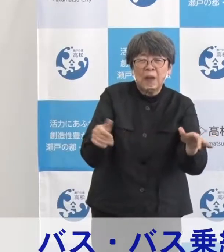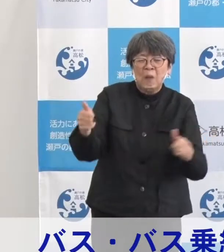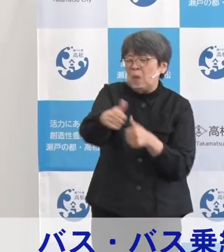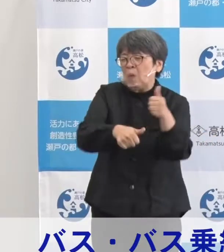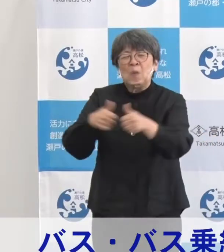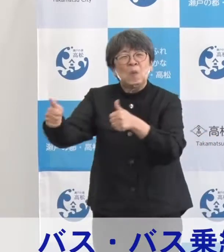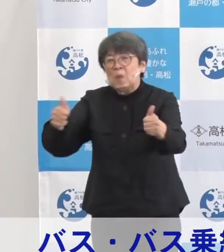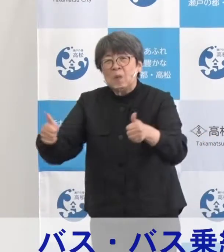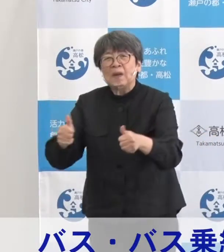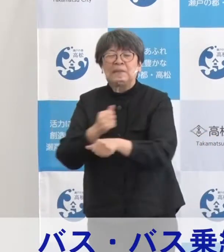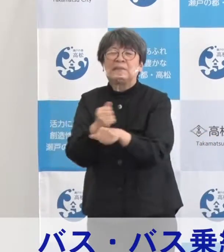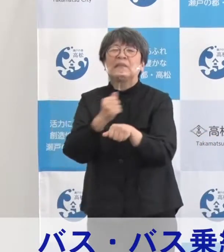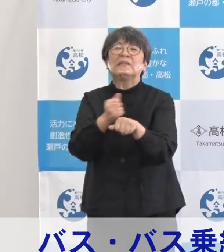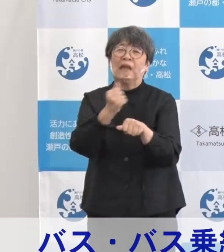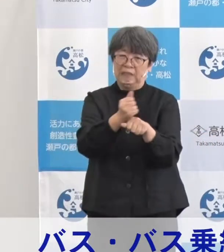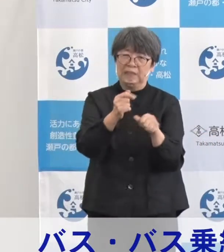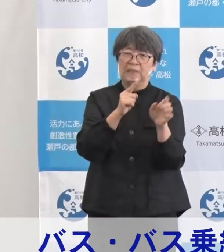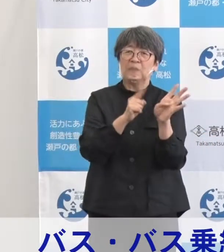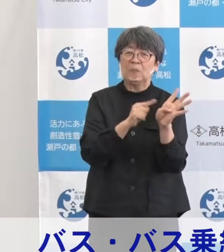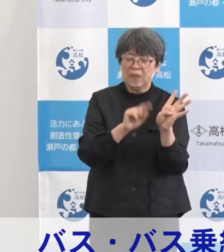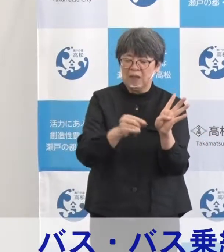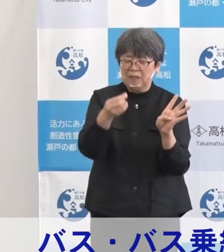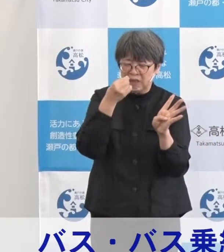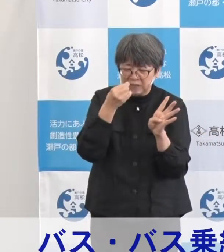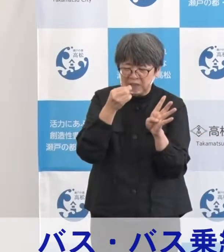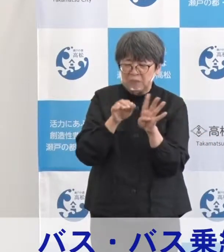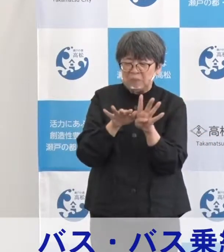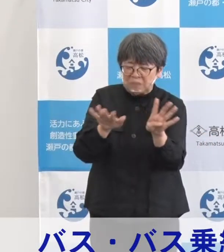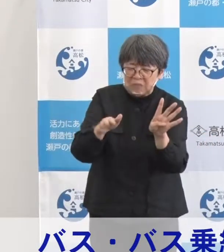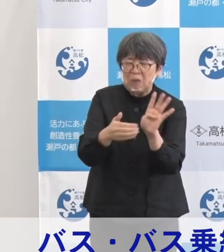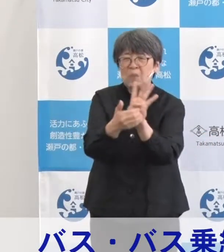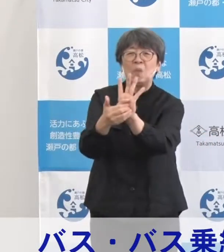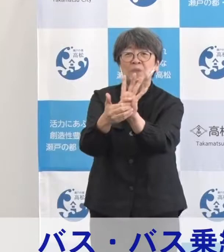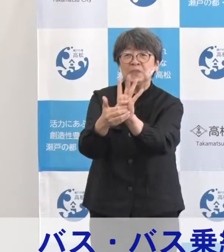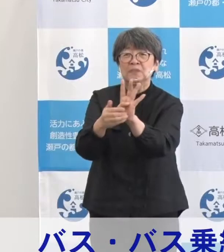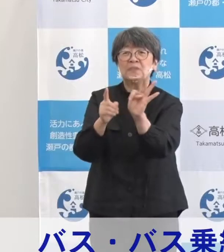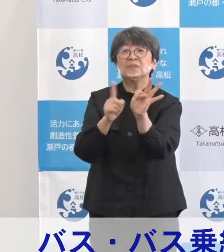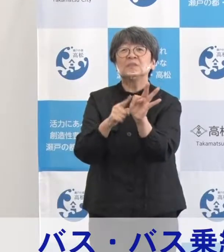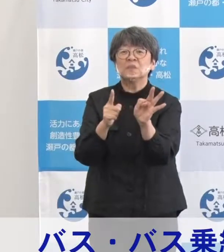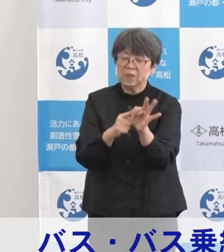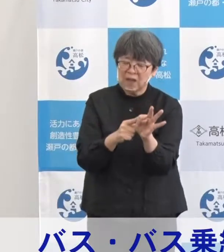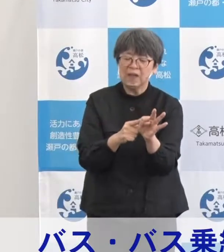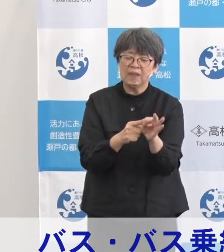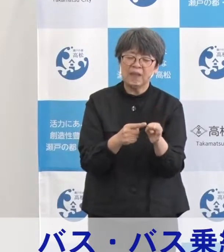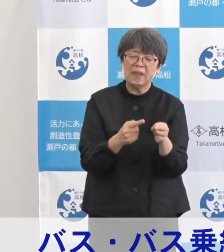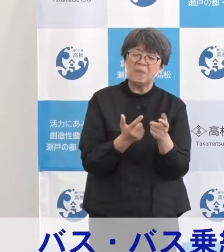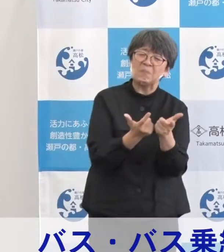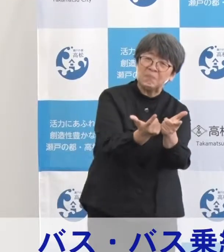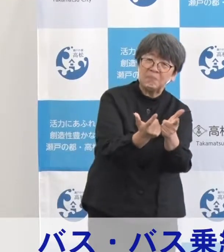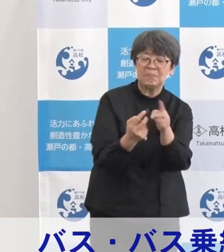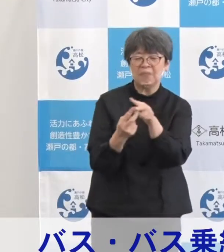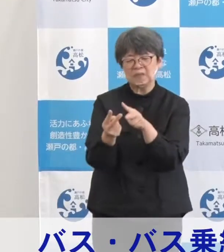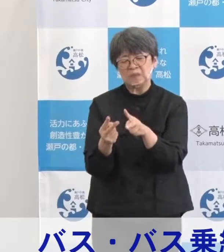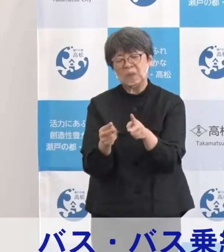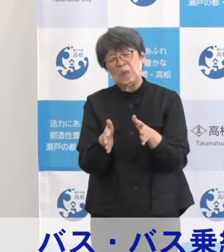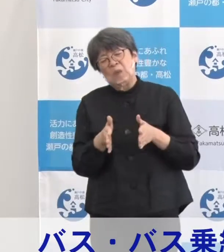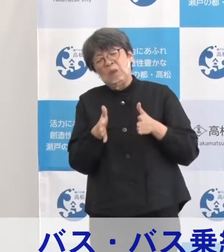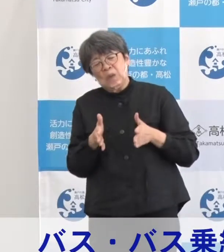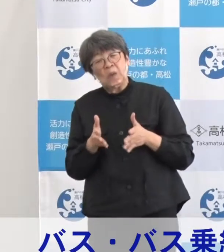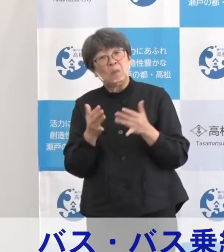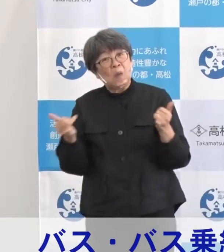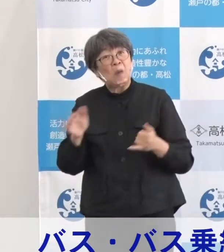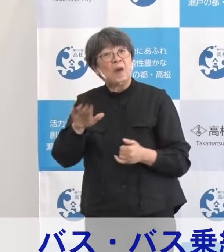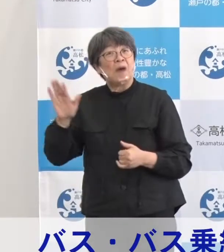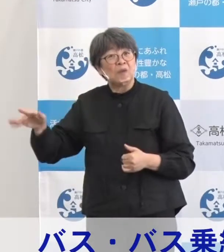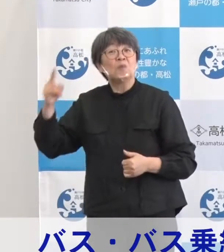制限されておりますし感染拡大防止ということでなかなか公共交通機関の利用というのが低迷をいたしまして特に言わ